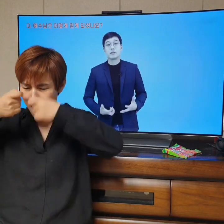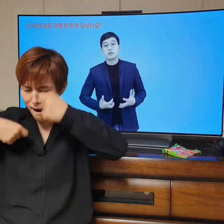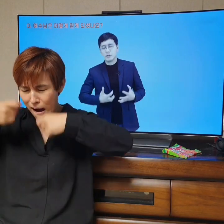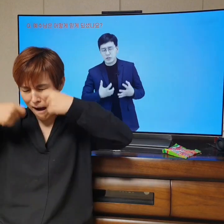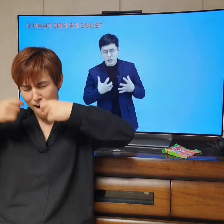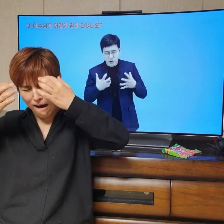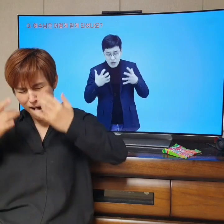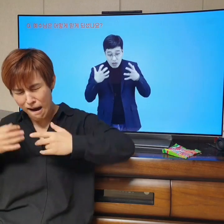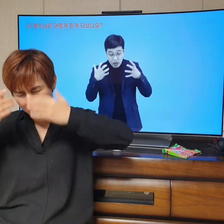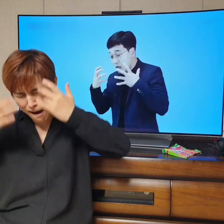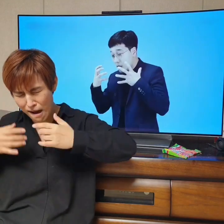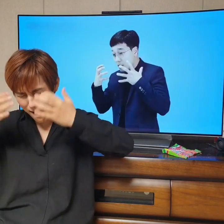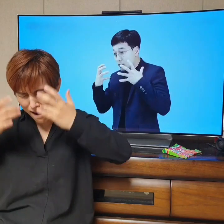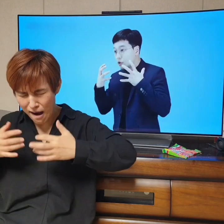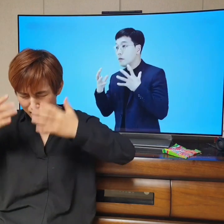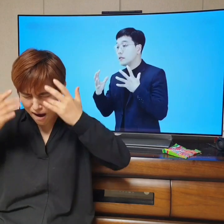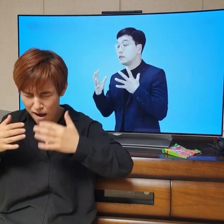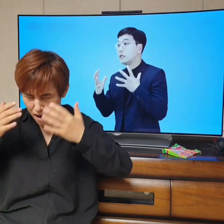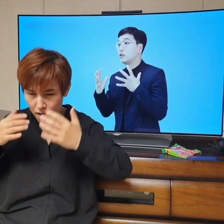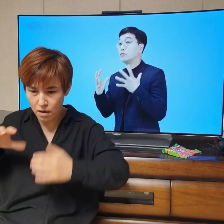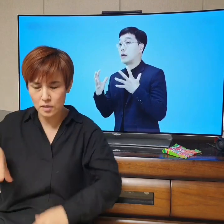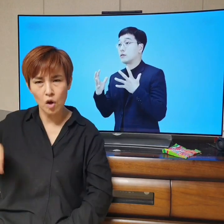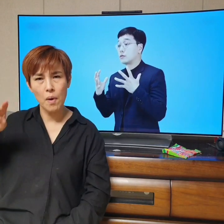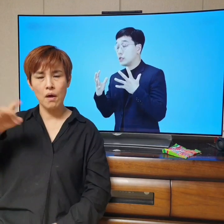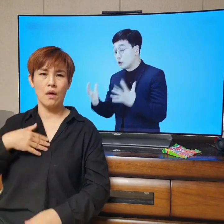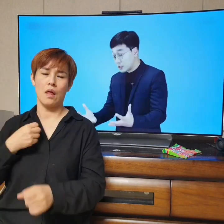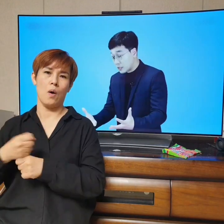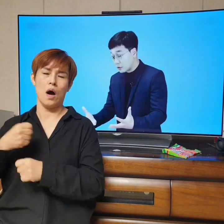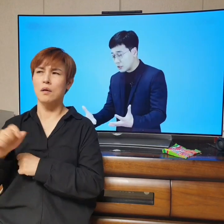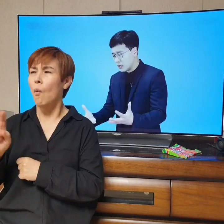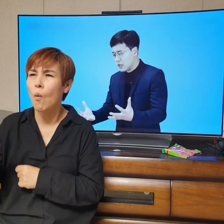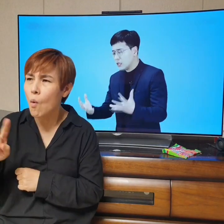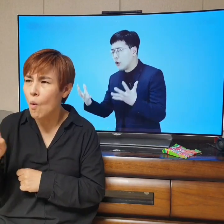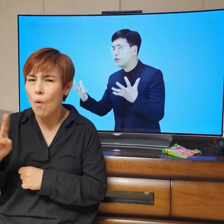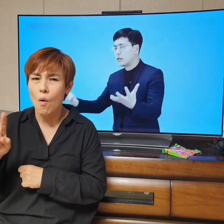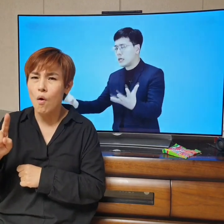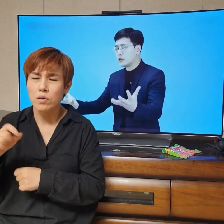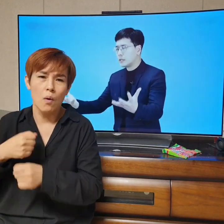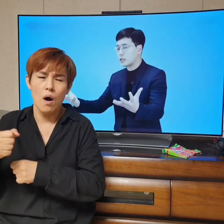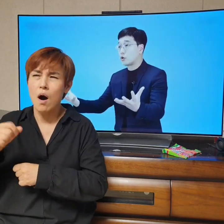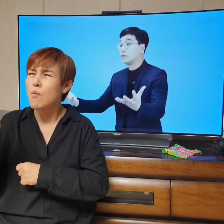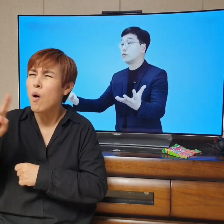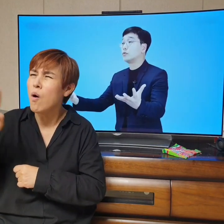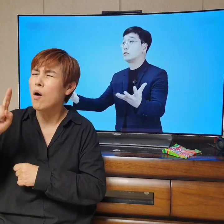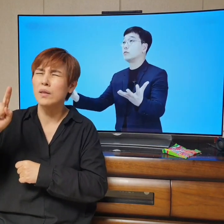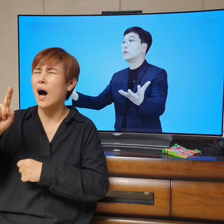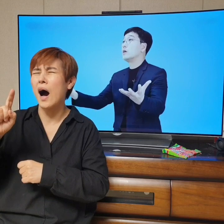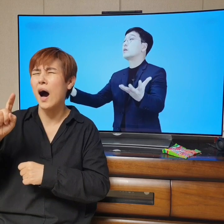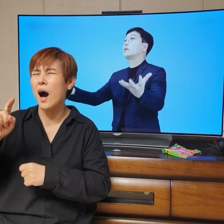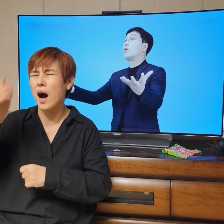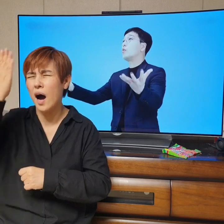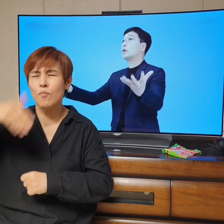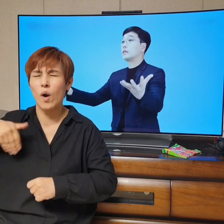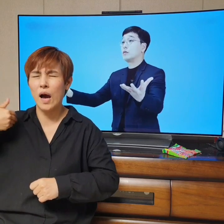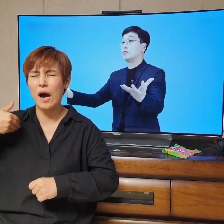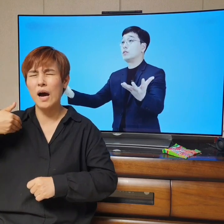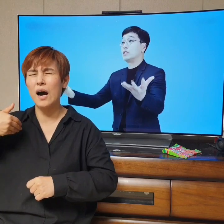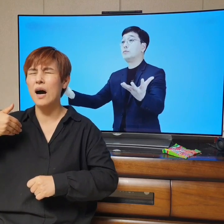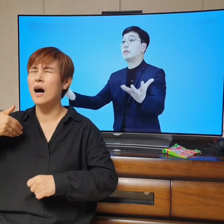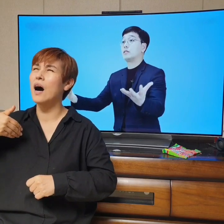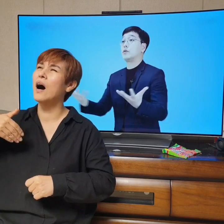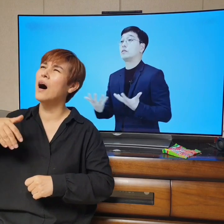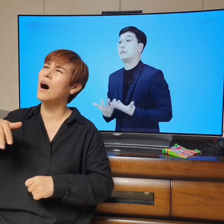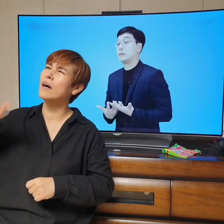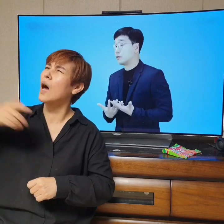울기 시작했는데 그러면서 처음에는 근데 이게 너무 당황스러워서 이게 어떻게 된 거지? 이게 어떻게 된 겁니까? 저도 모르는 그냥 허공에다